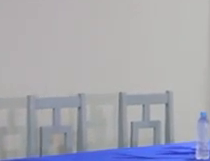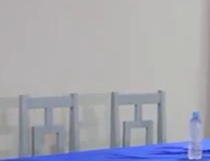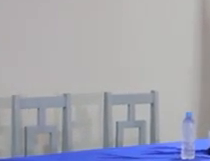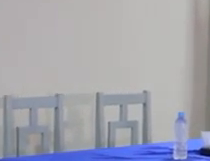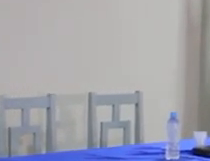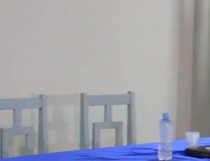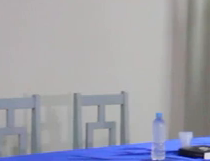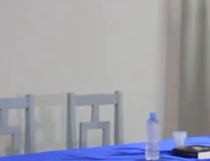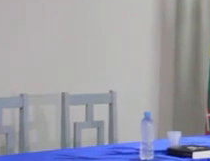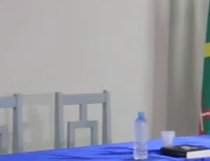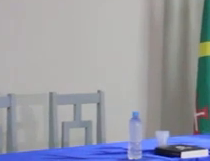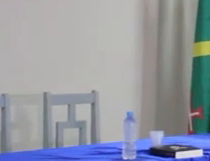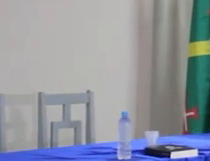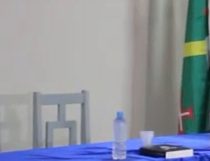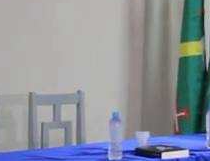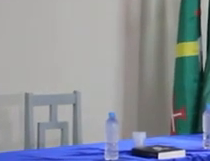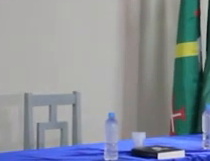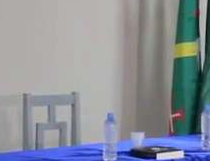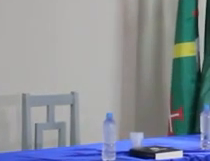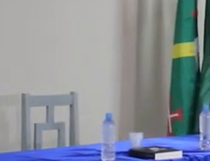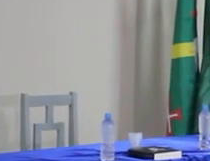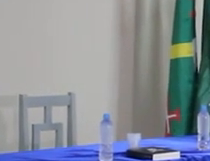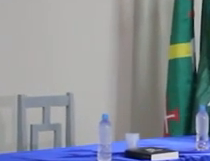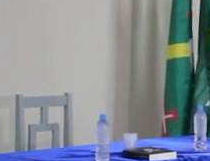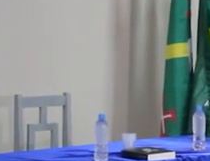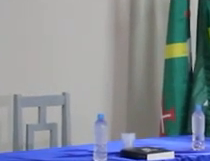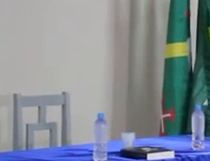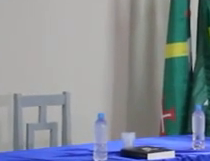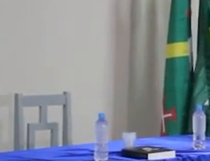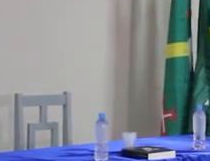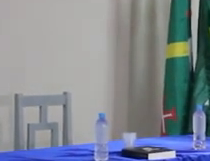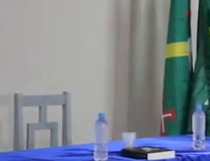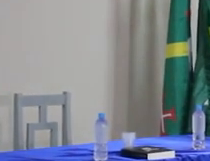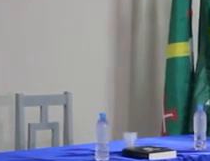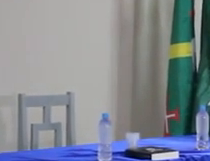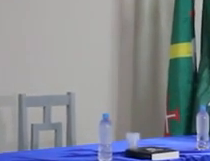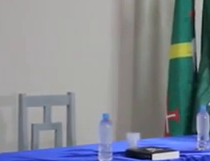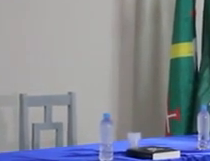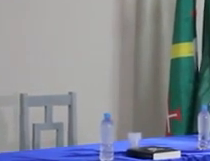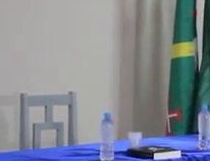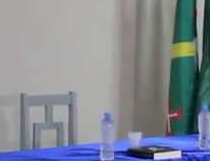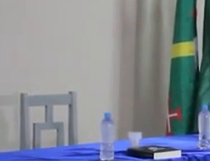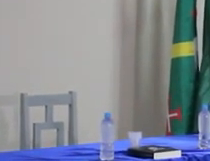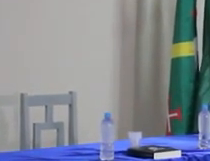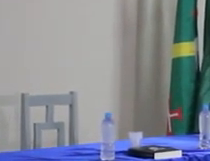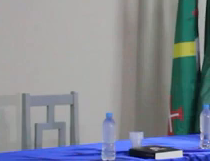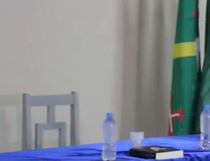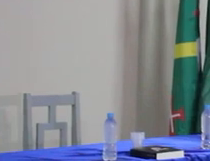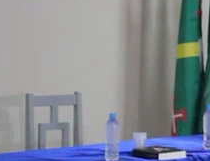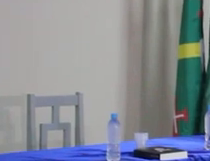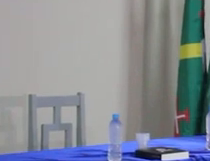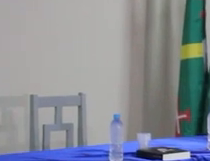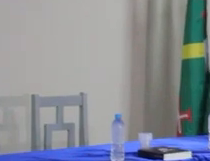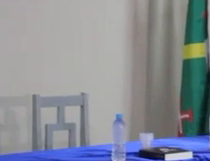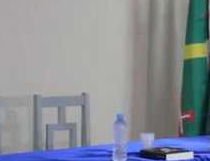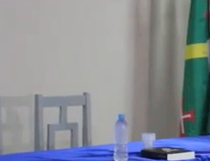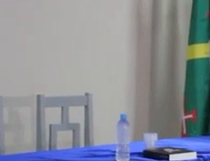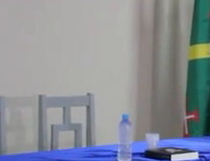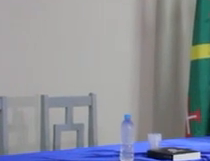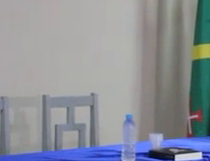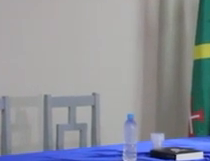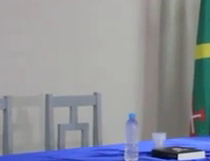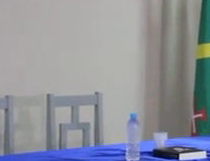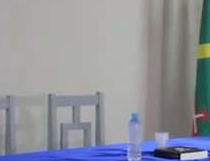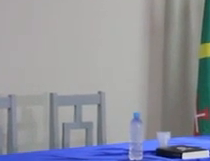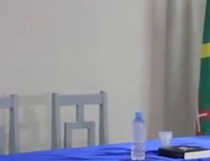estão nesse local sentiram algumas coisas importantes também. Não é, seu Hamilton? Não é